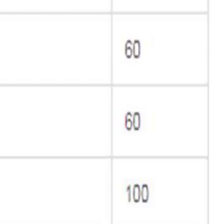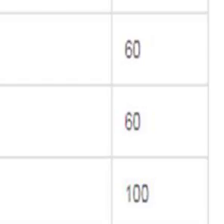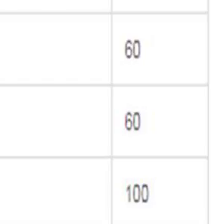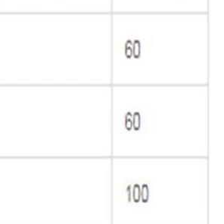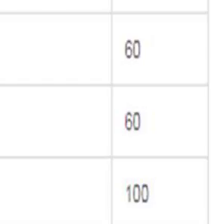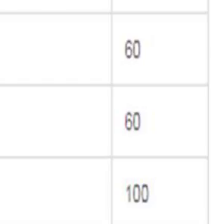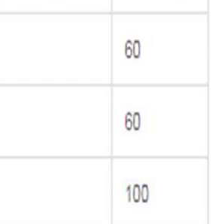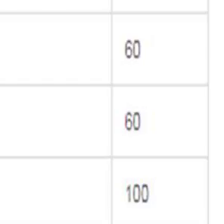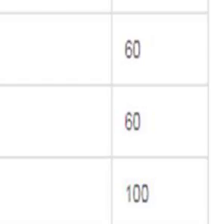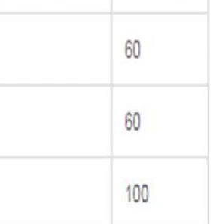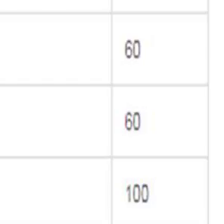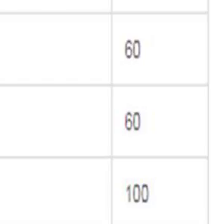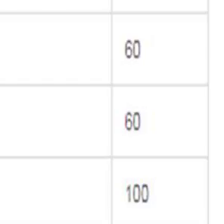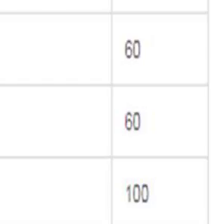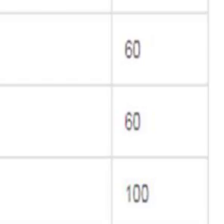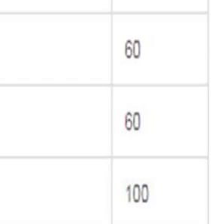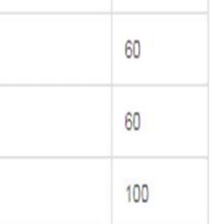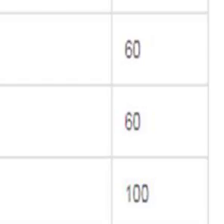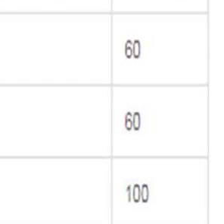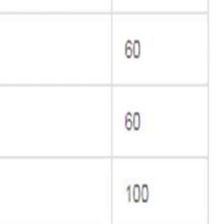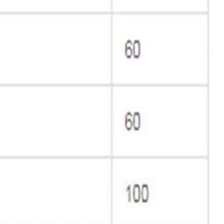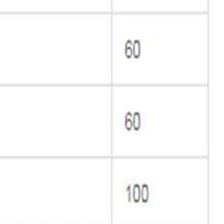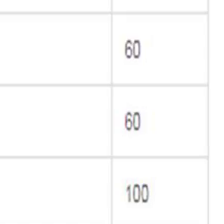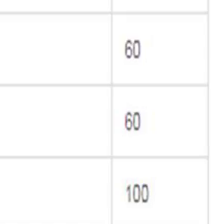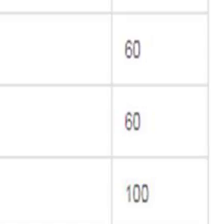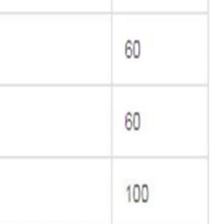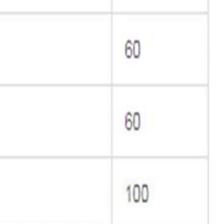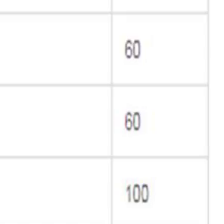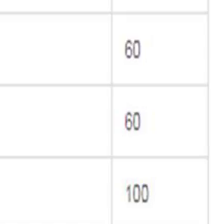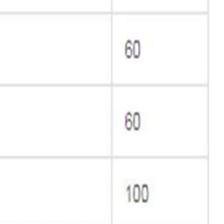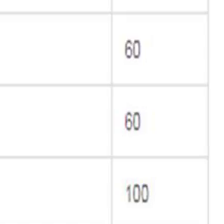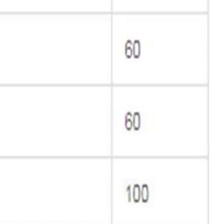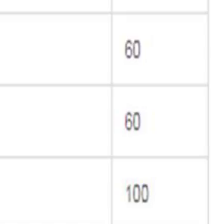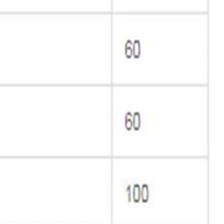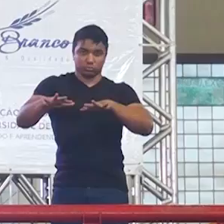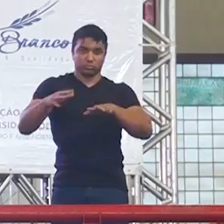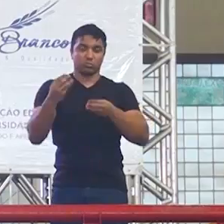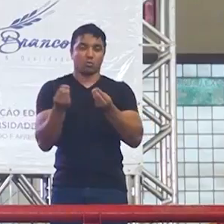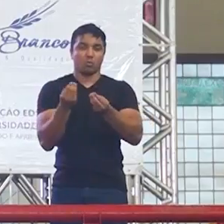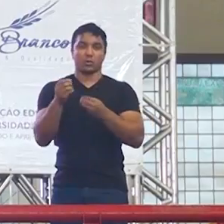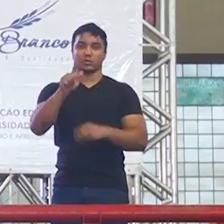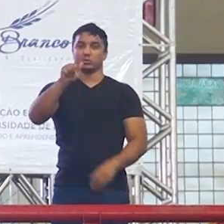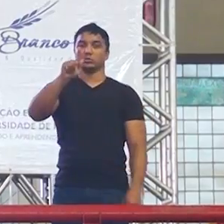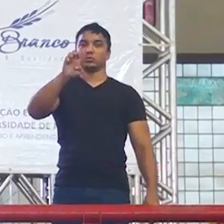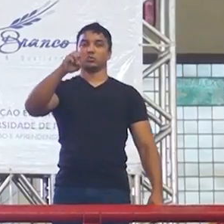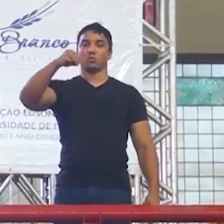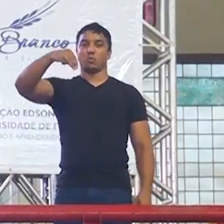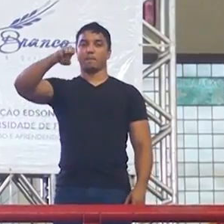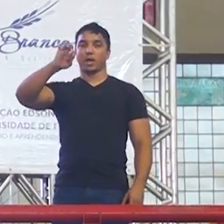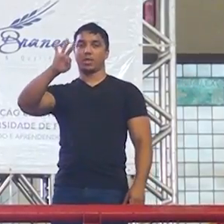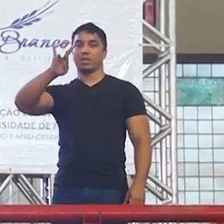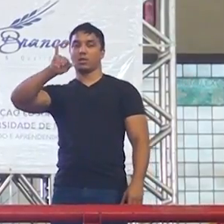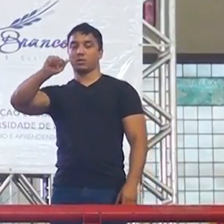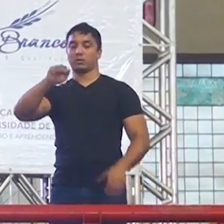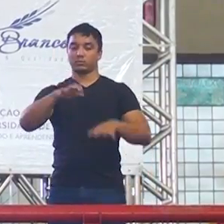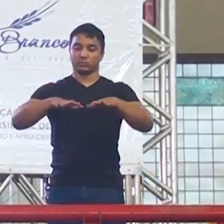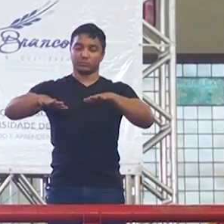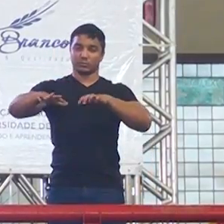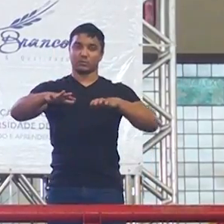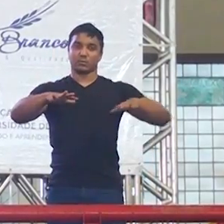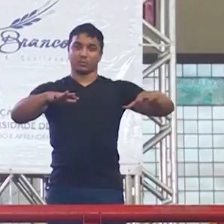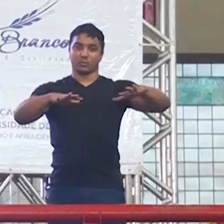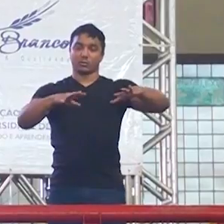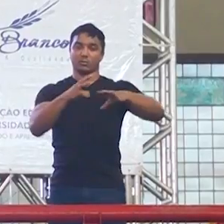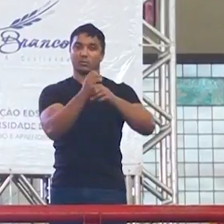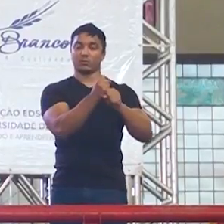atenção. Tem que ter uma noção muito boa de geometria. Geometria. Se vocês